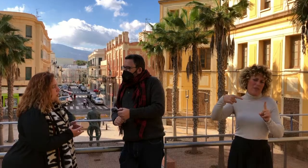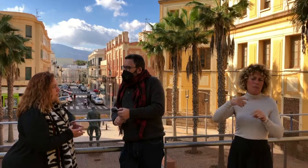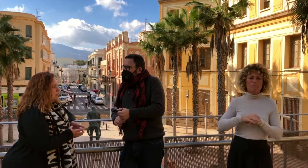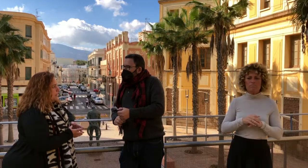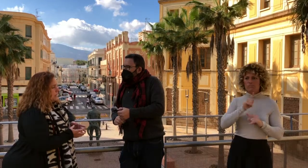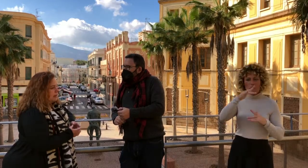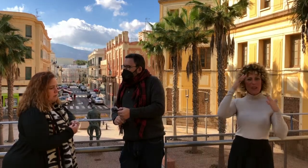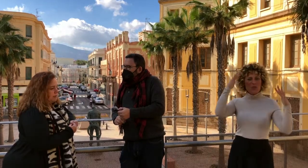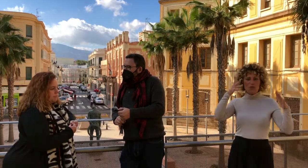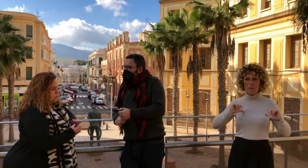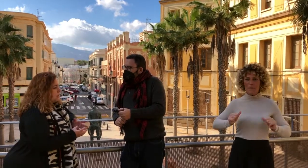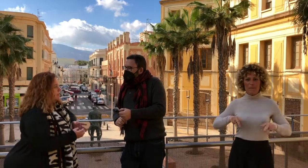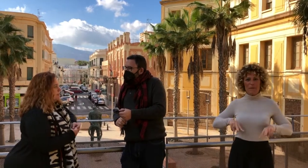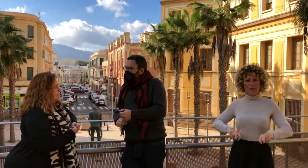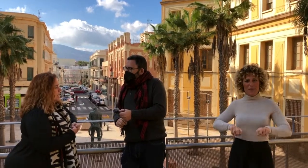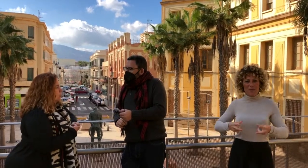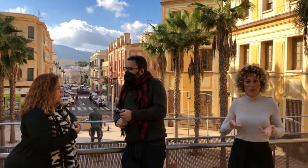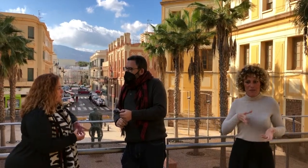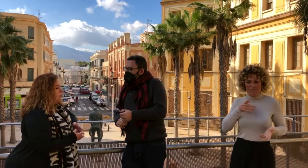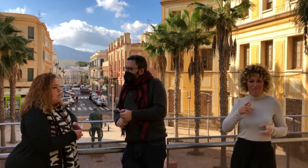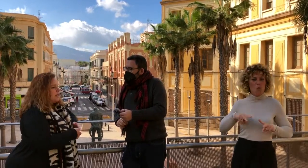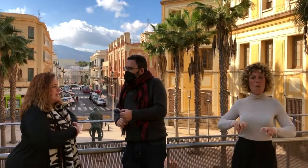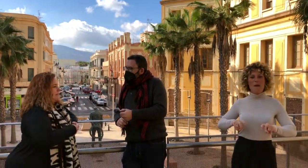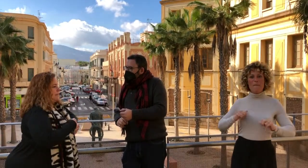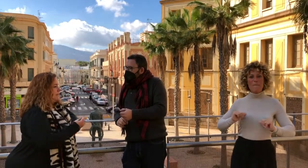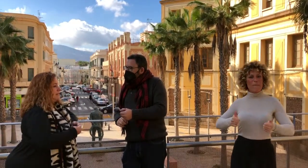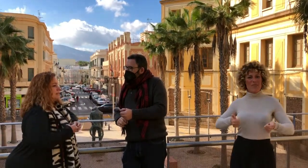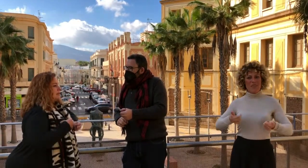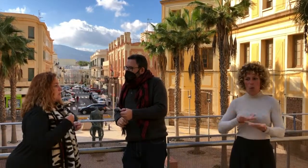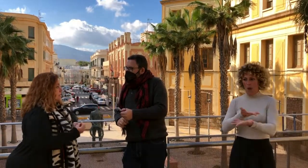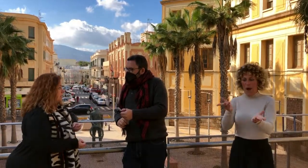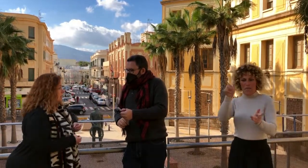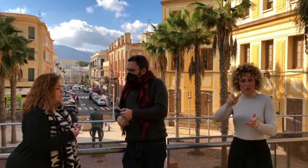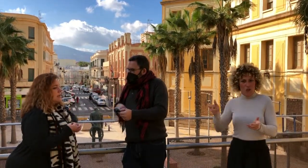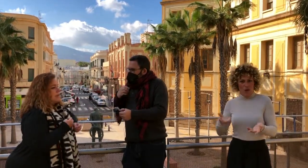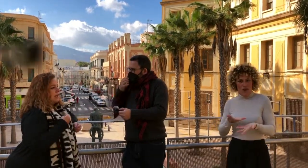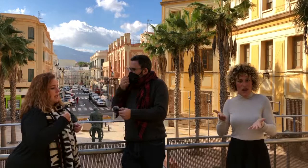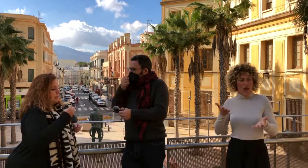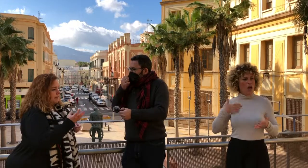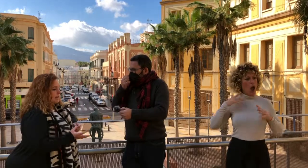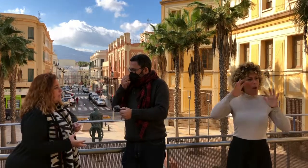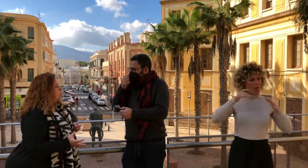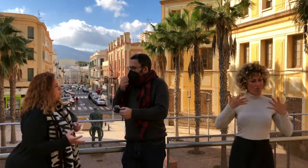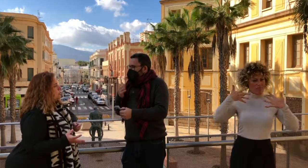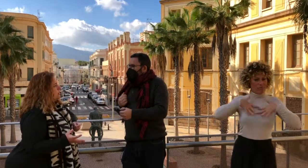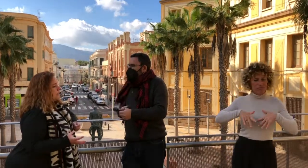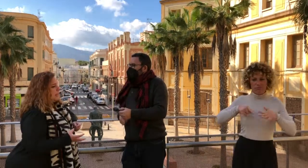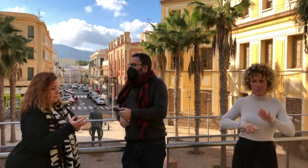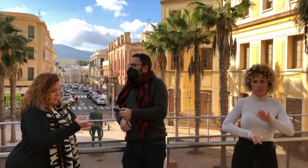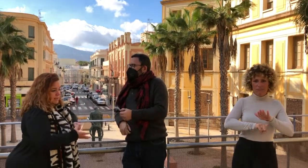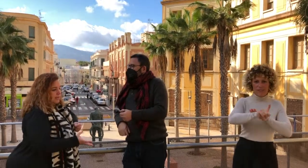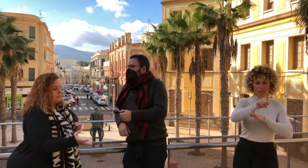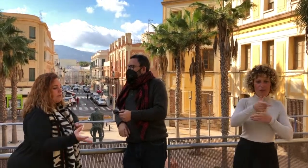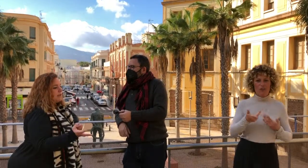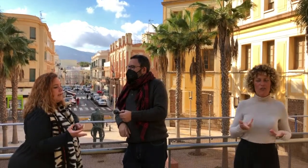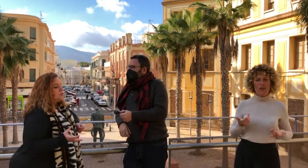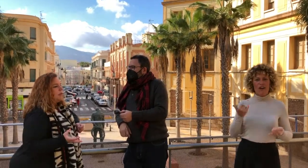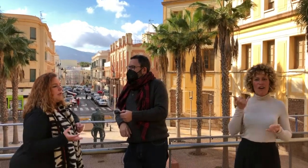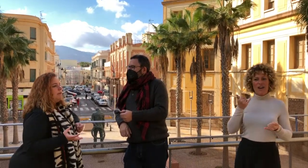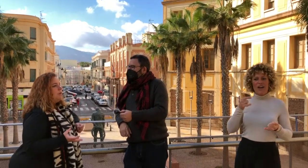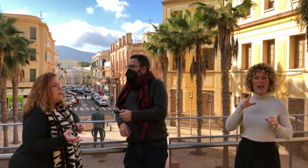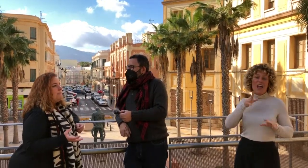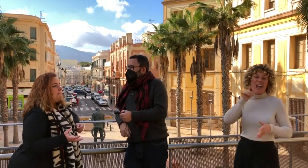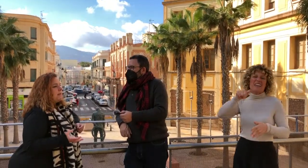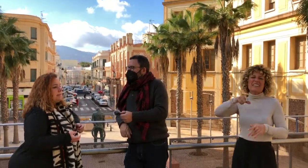ilusión que puede tener una persona de empezar algo nuevo, de aprender, de desarrollarse. y estar en el curso, estar en serigrafía en este caso,